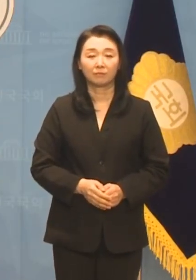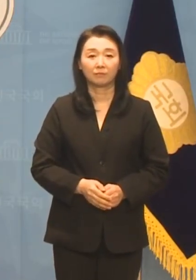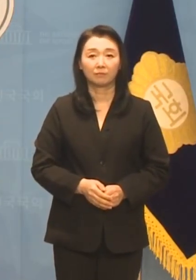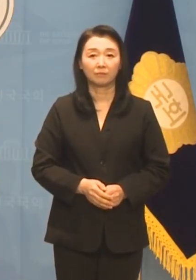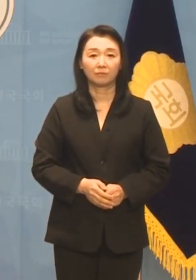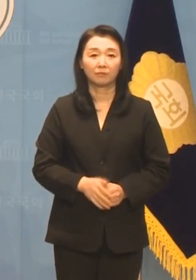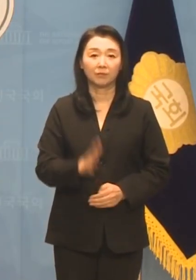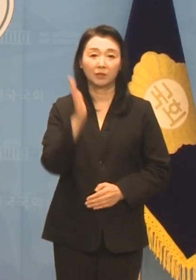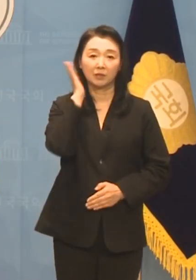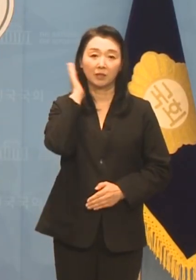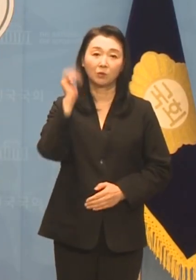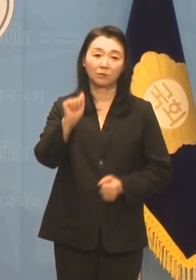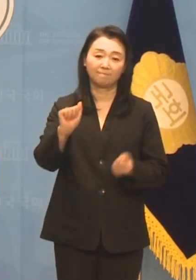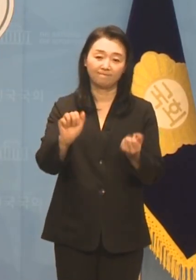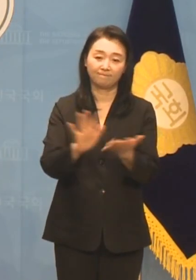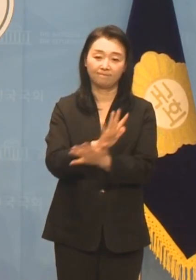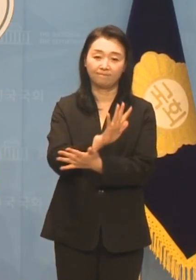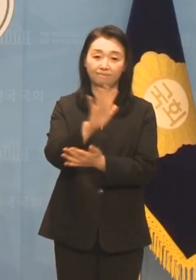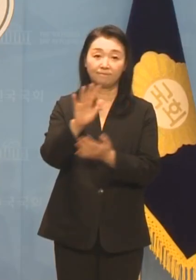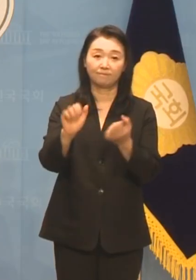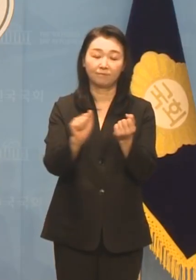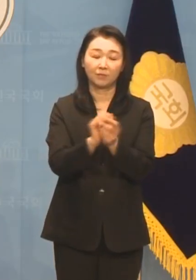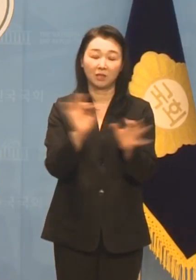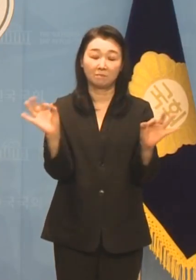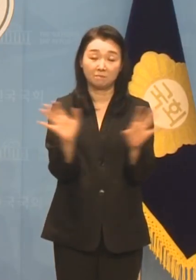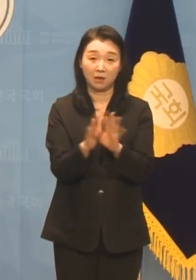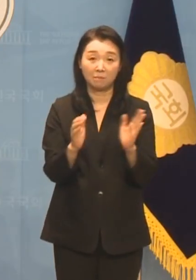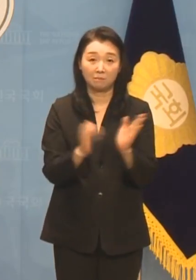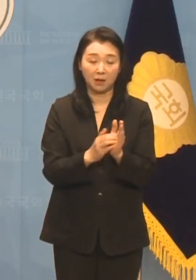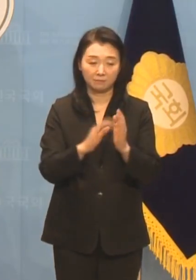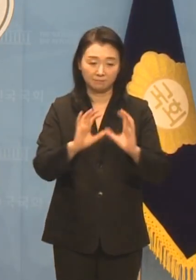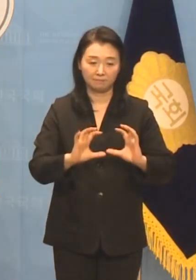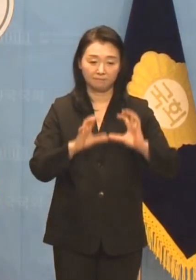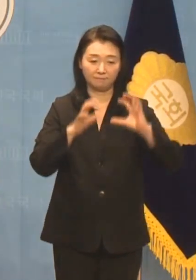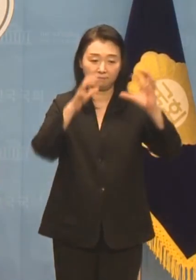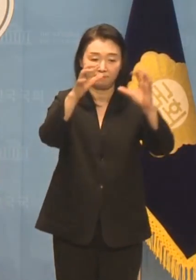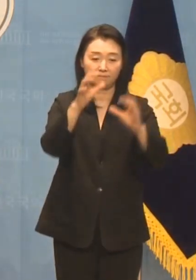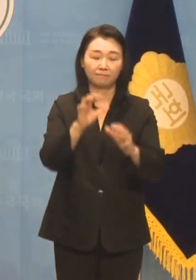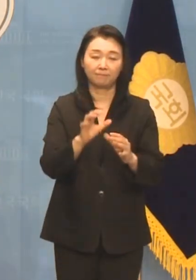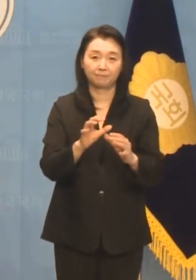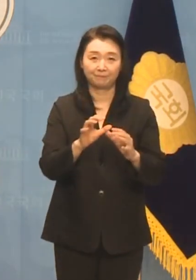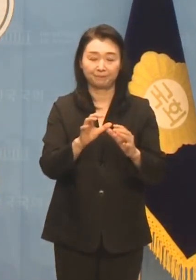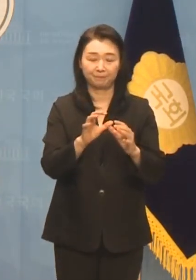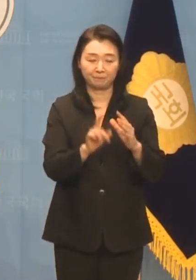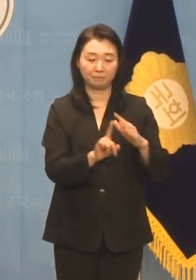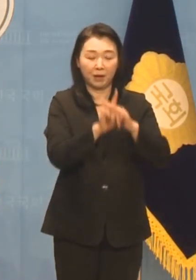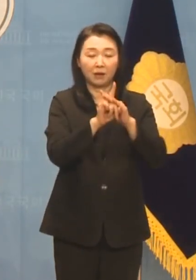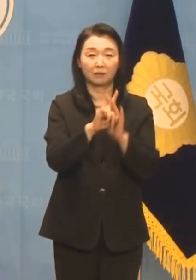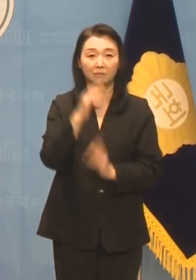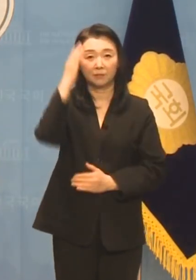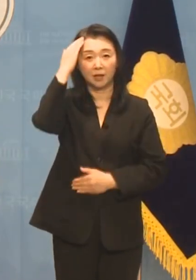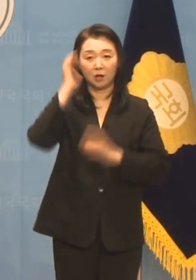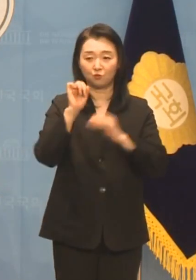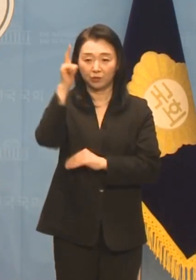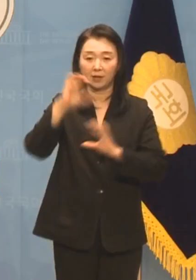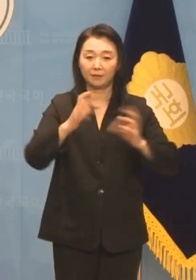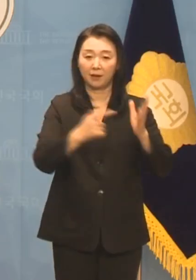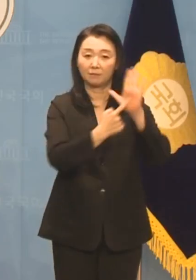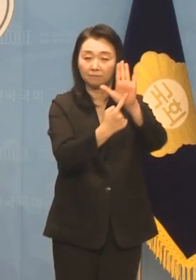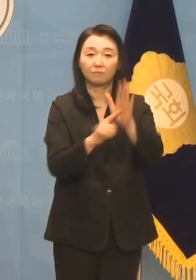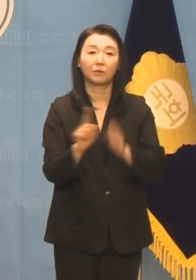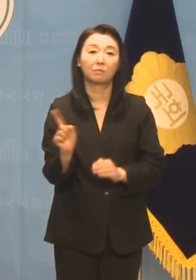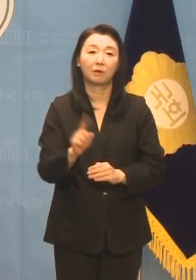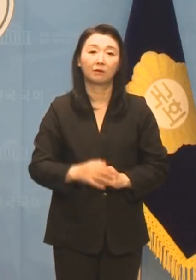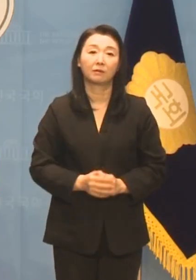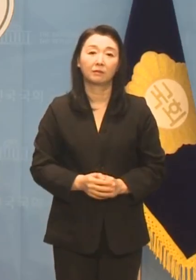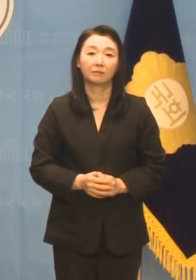대통령의 내란마저 이겨내고 세계 속에 우뚝 선 위대한 나라임을 증명할지